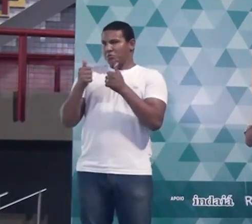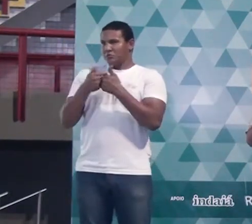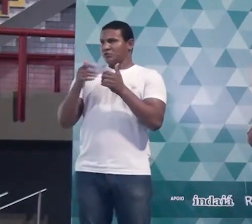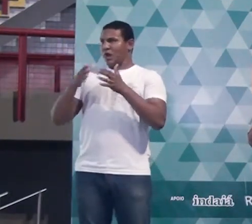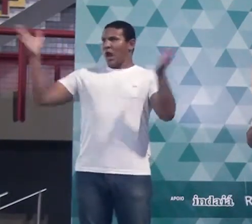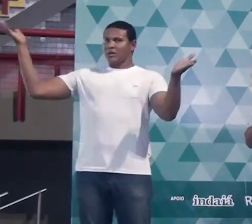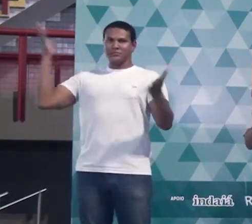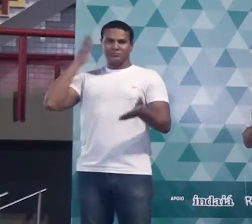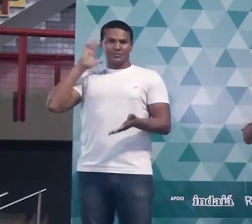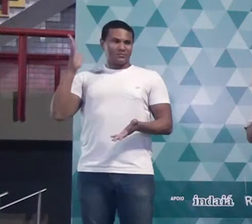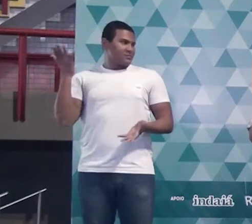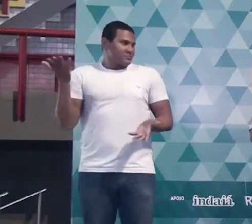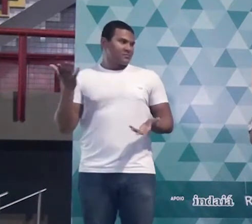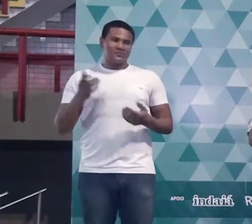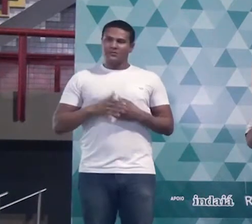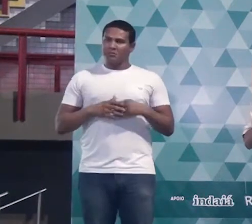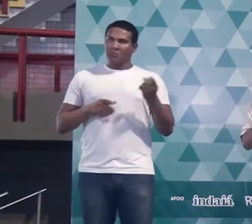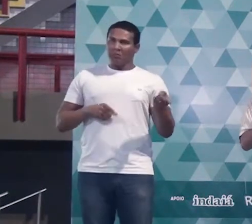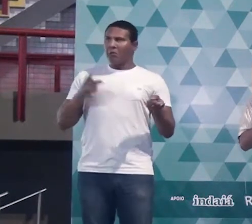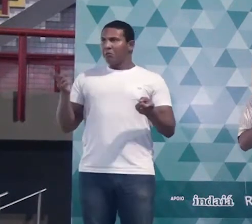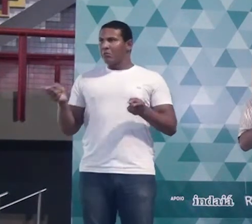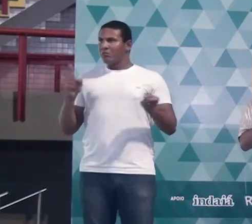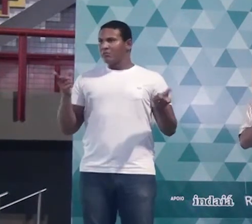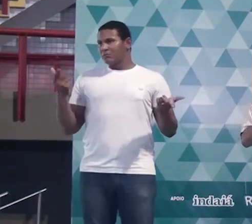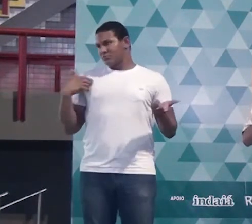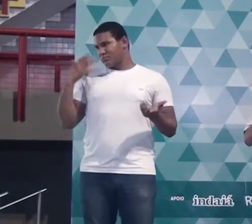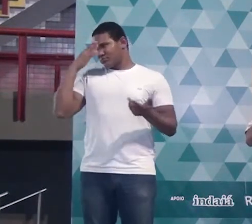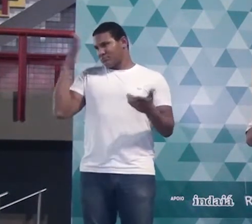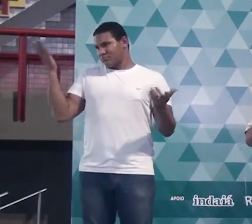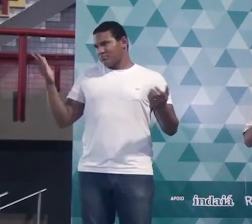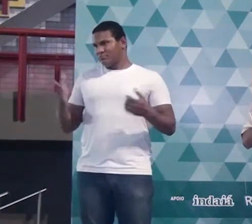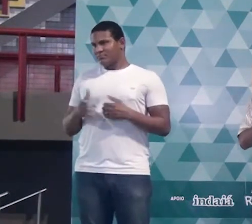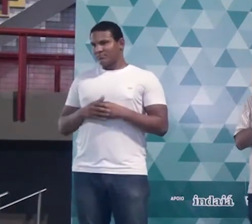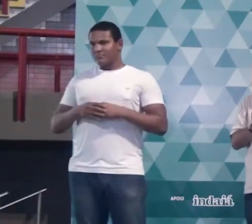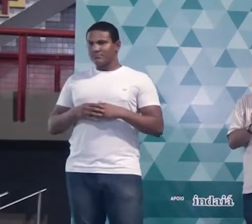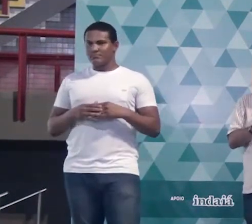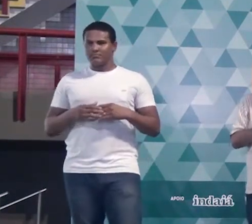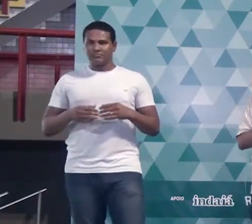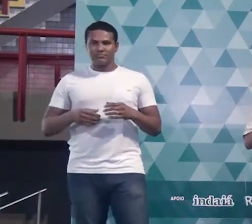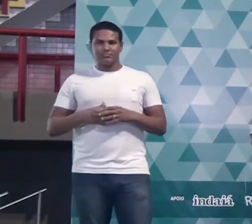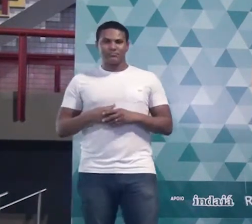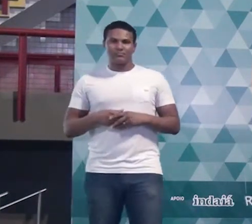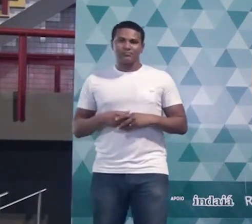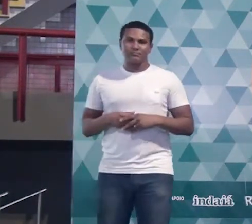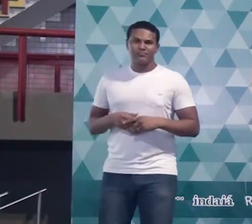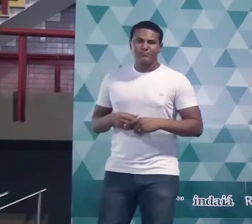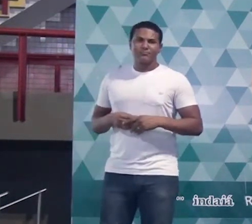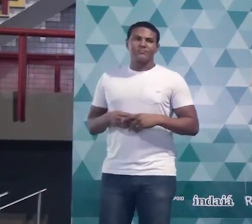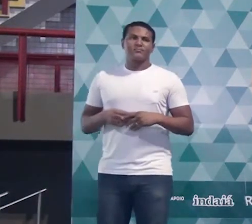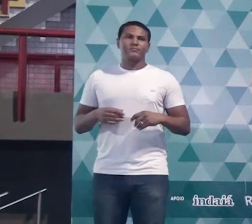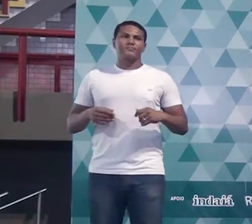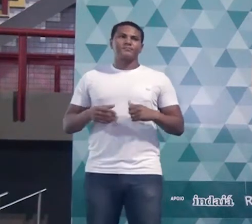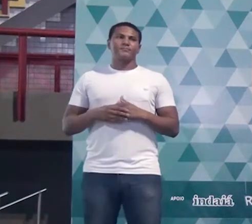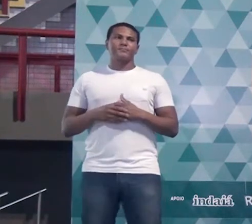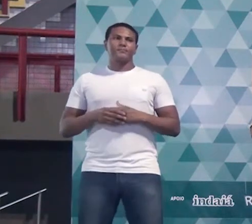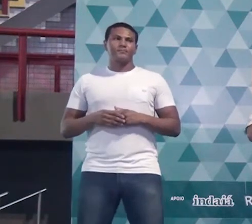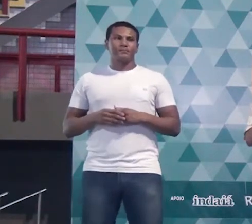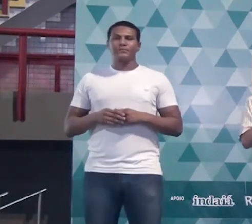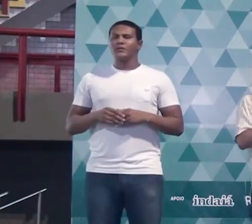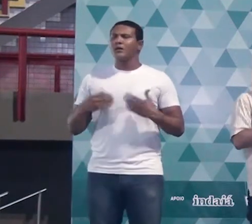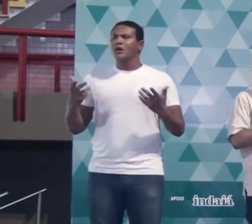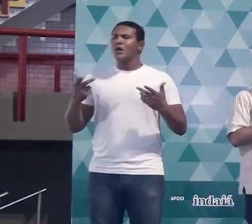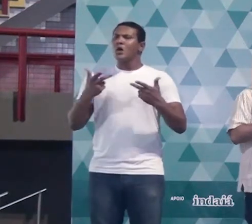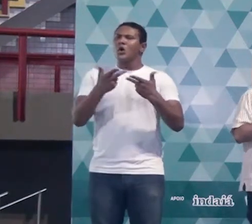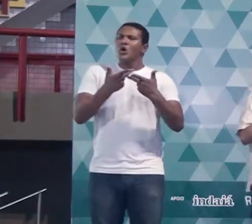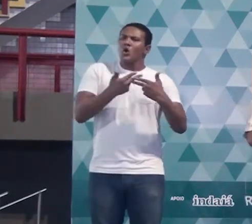As pessoas estão assim, quando a gente fala isso em vez daquilo, né? Pelo amor de Deus. A última recadinho. Qual a diferença entre coisa